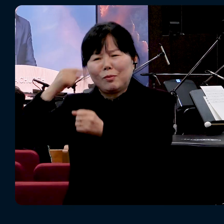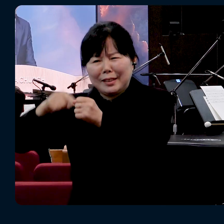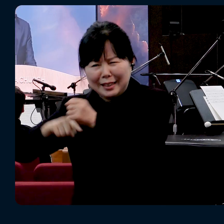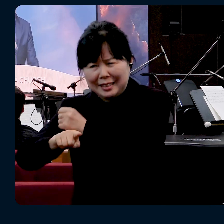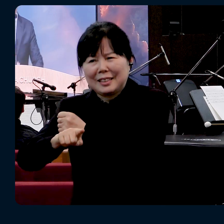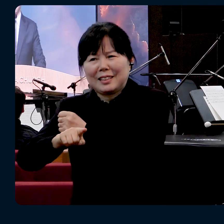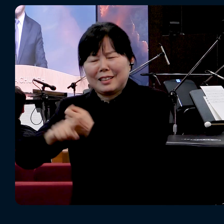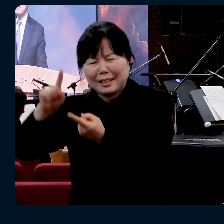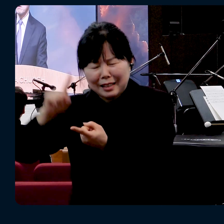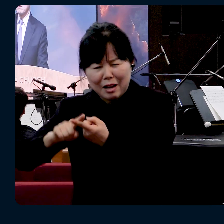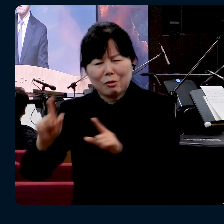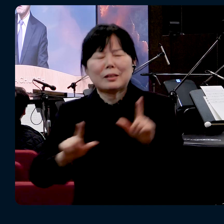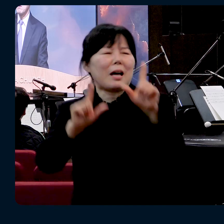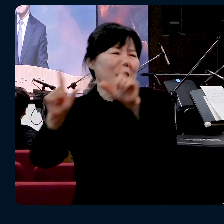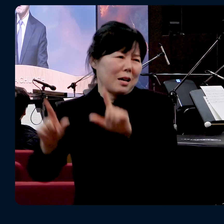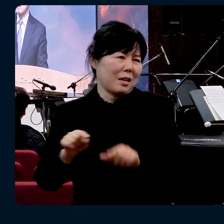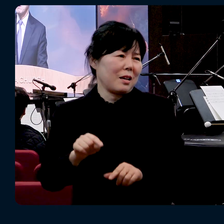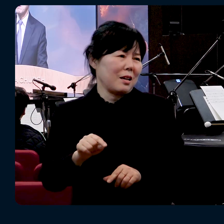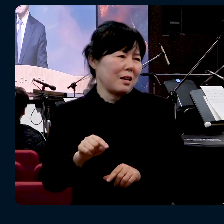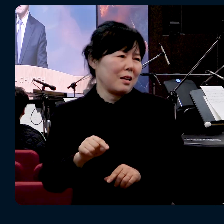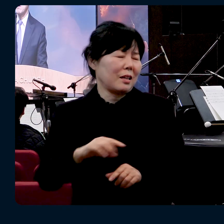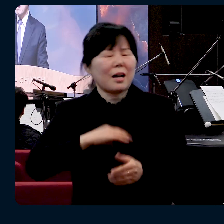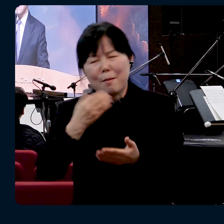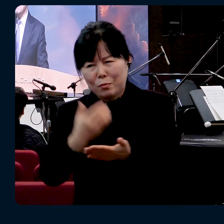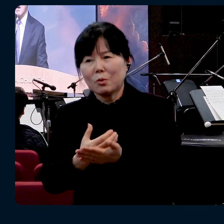뜻에 따라 지켰다는 것, 그것 때문에